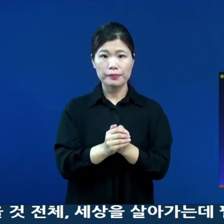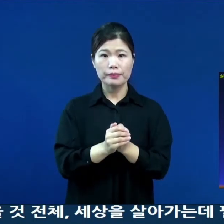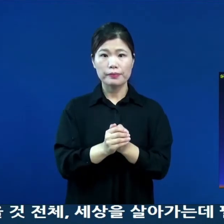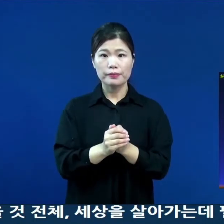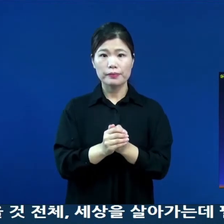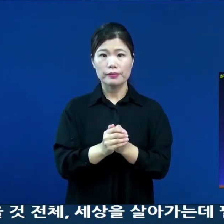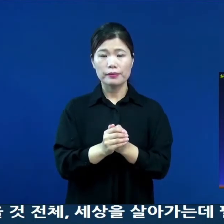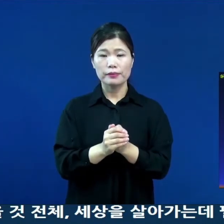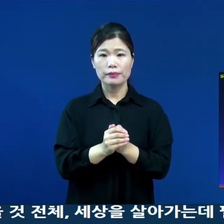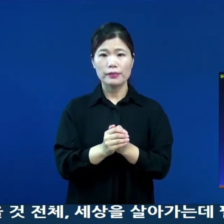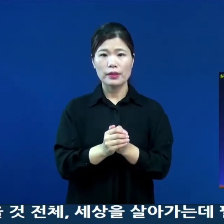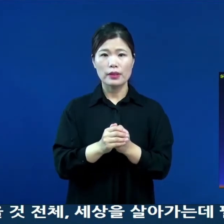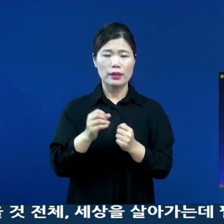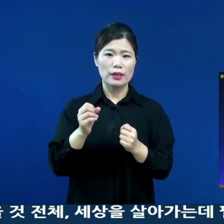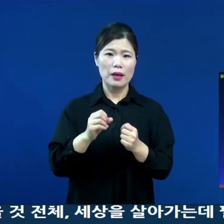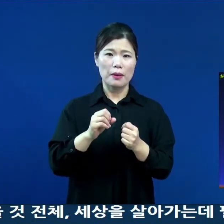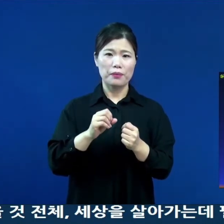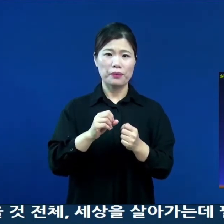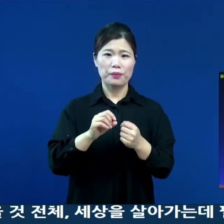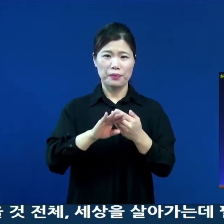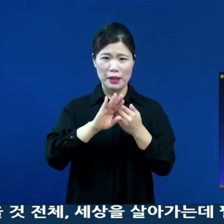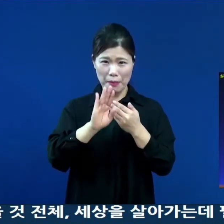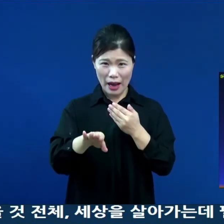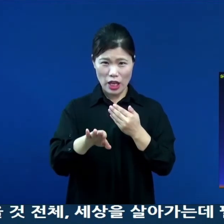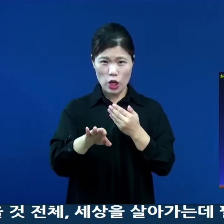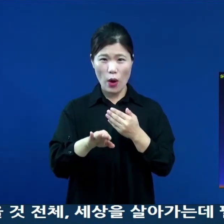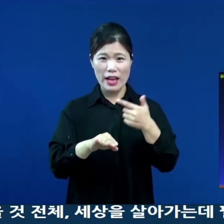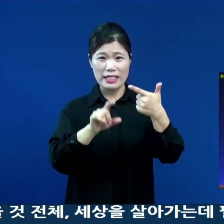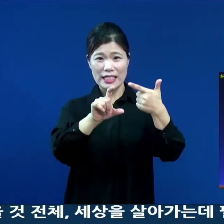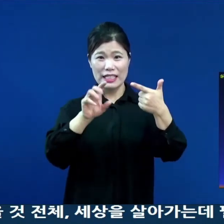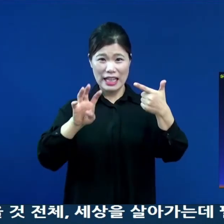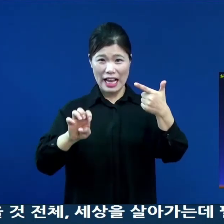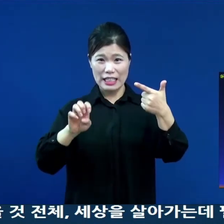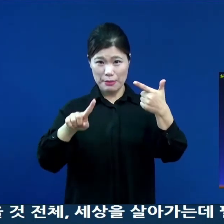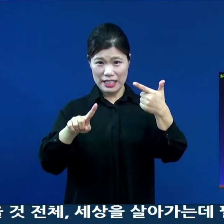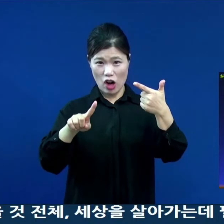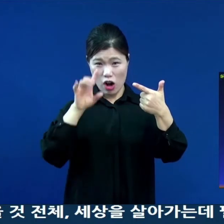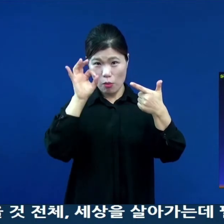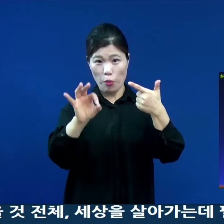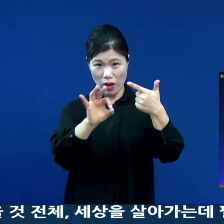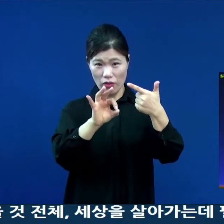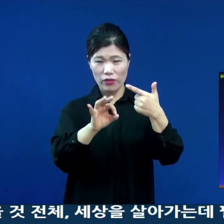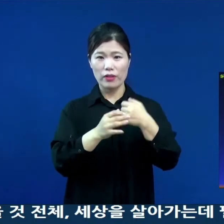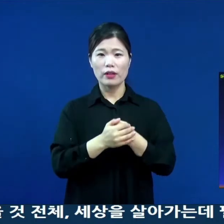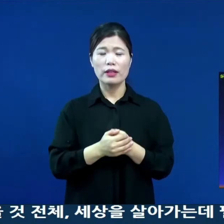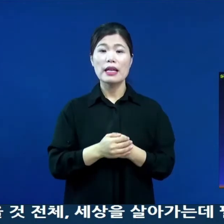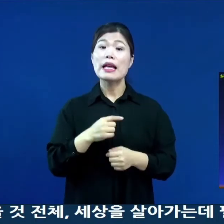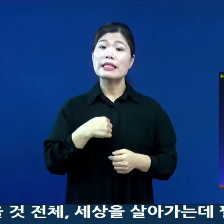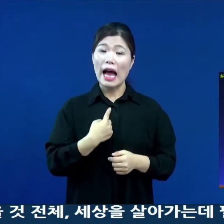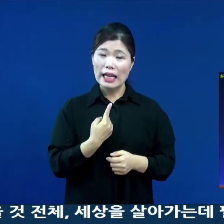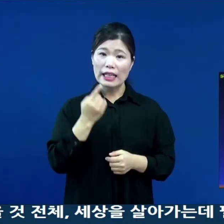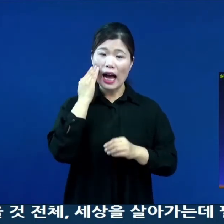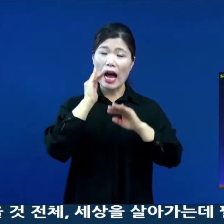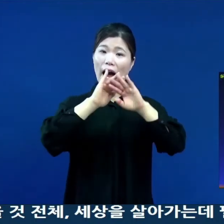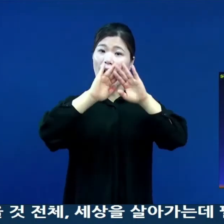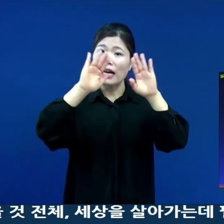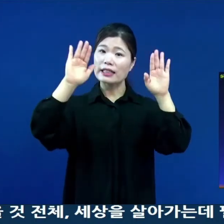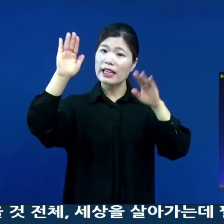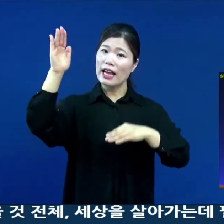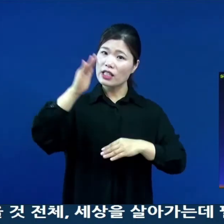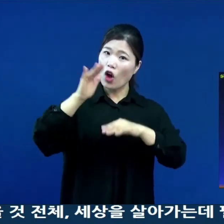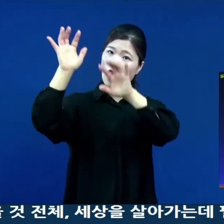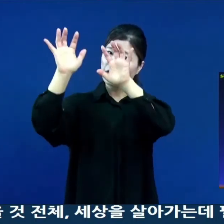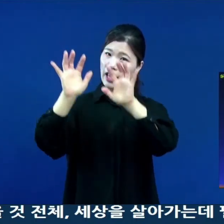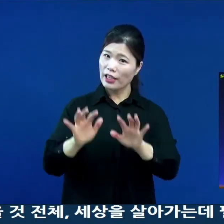밖으로 벗어납니다. 41절입니다. 자, 41절 제가 읽어드릴게요. 자기가 하늘에서